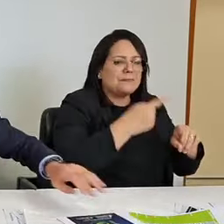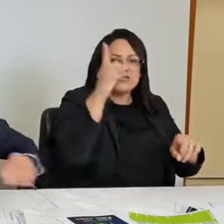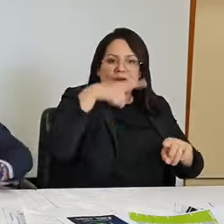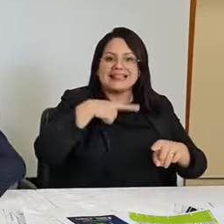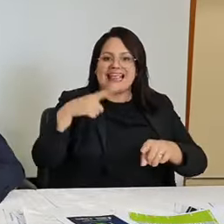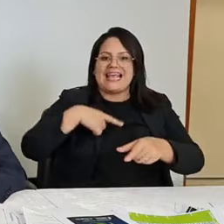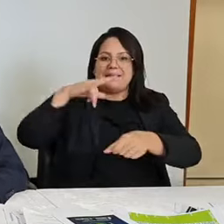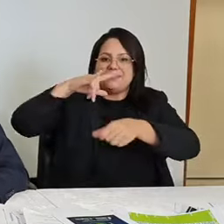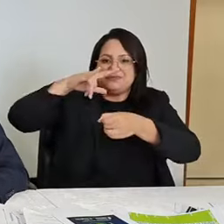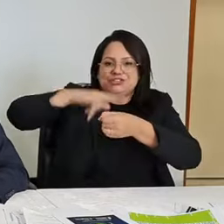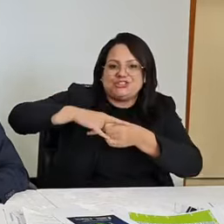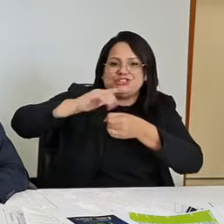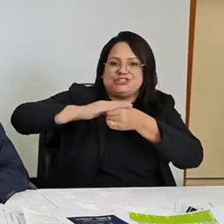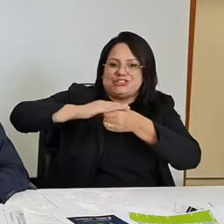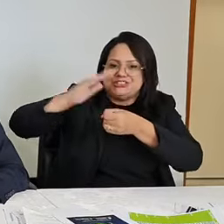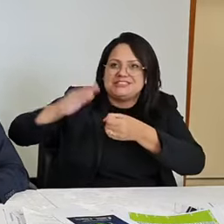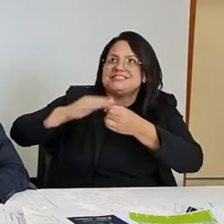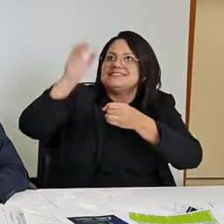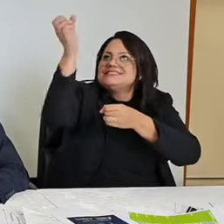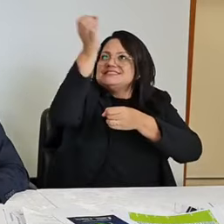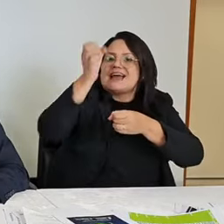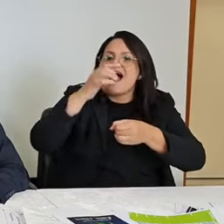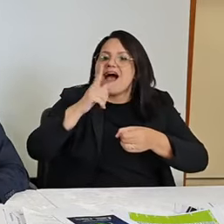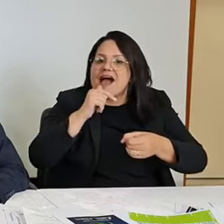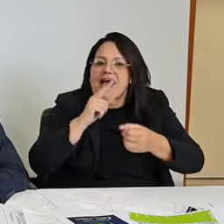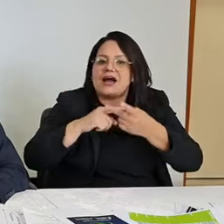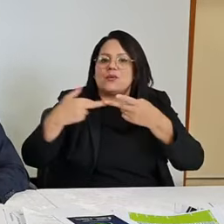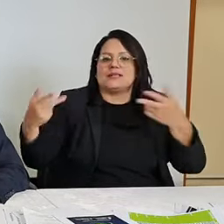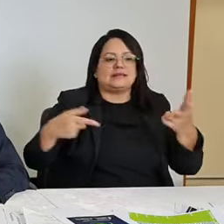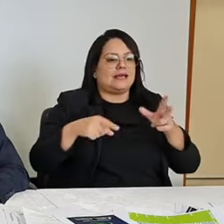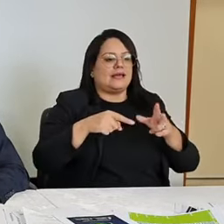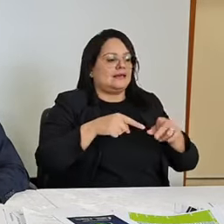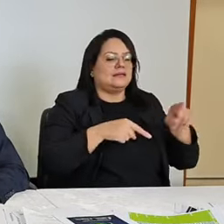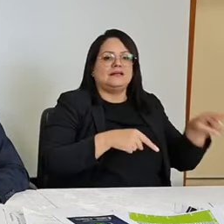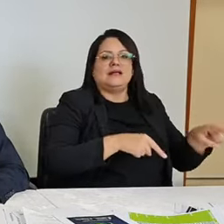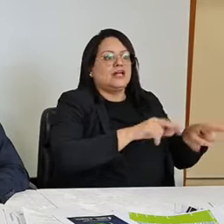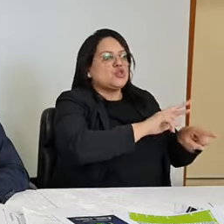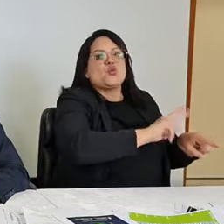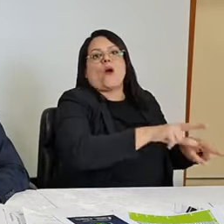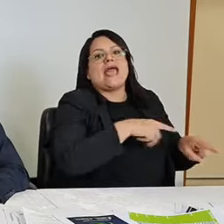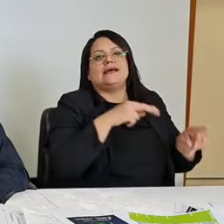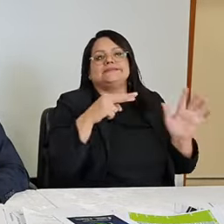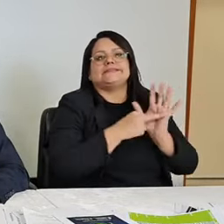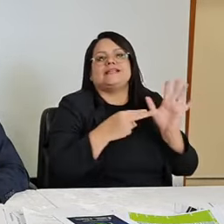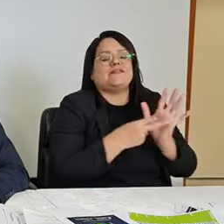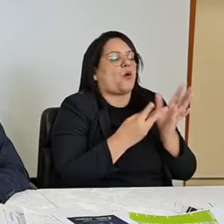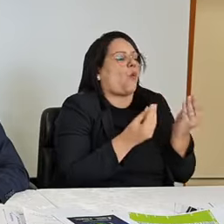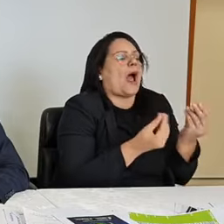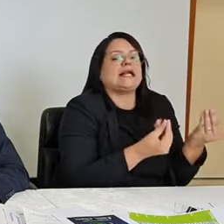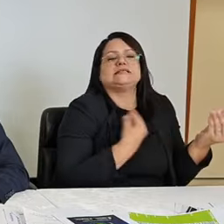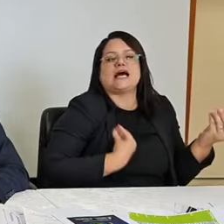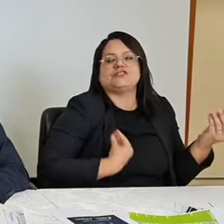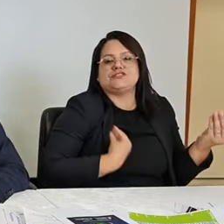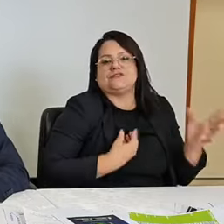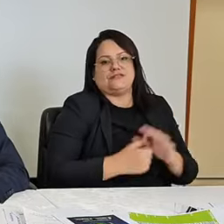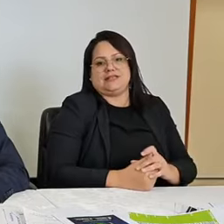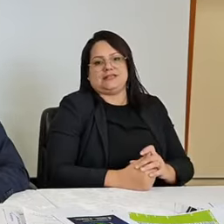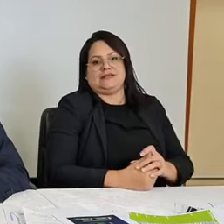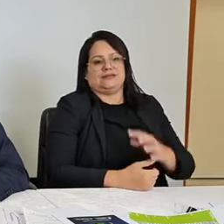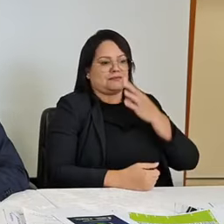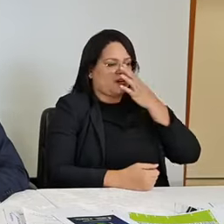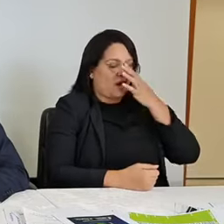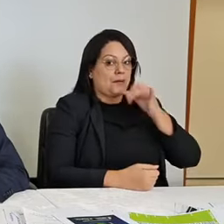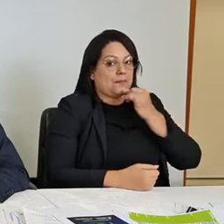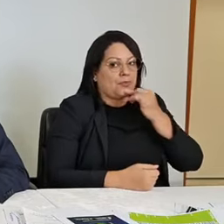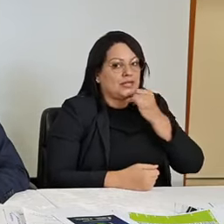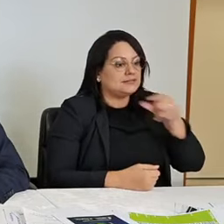de qualidade de vida, no sentido de estou vivendo, está fedendo. Não, eu tenho pior deficiência na escola, eu vou